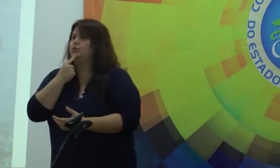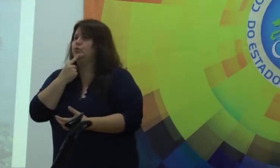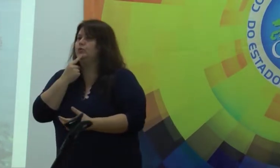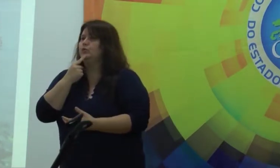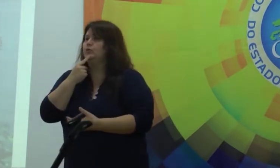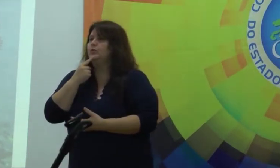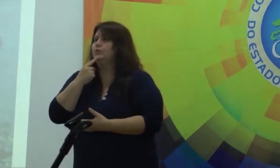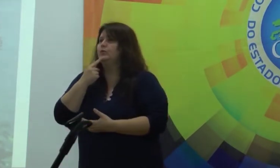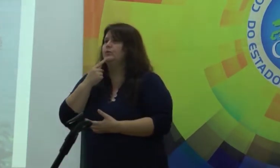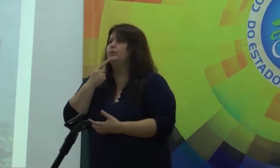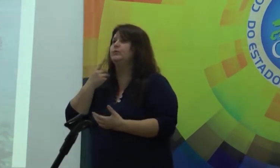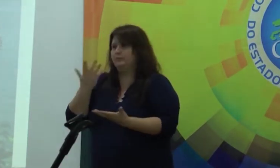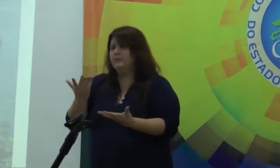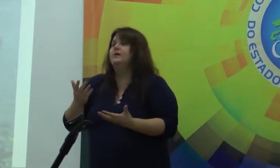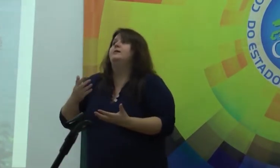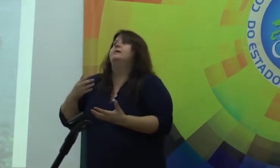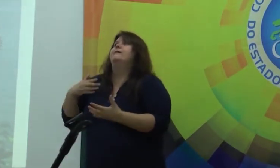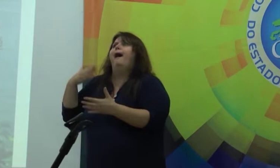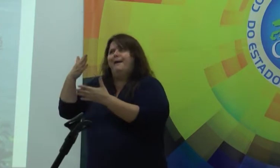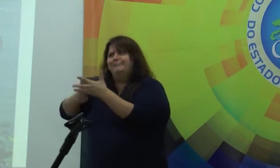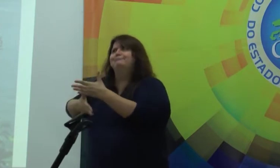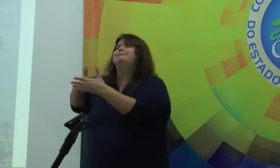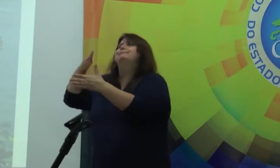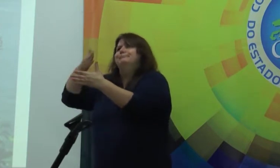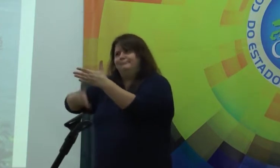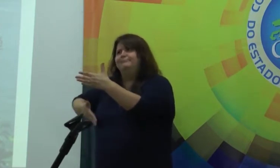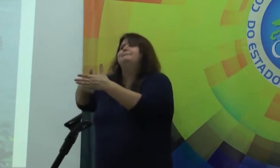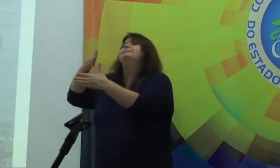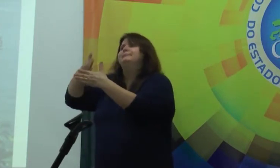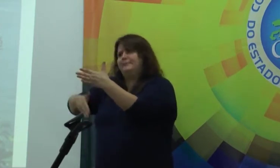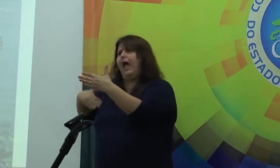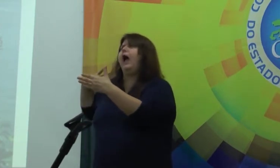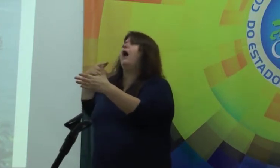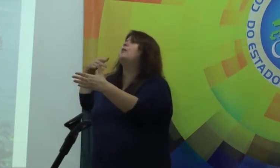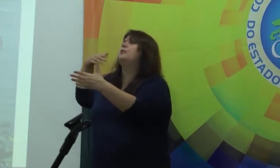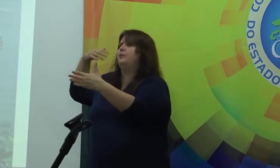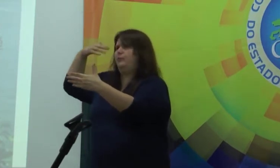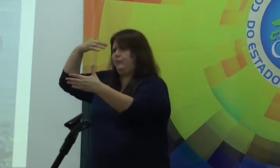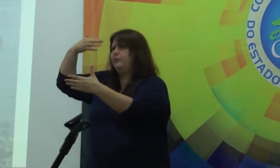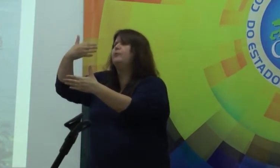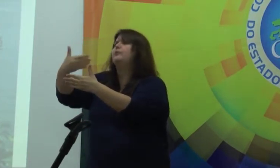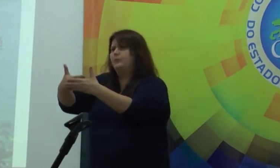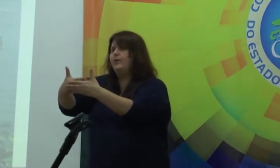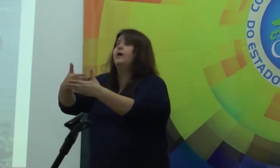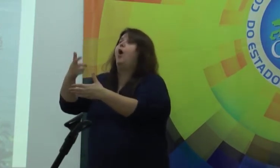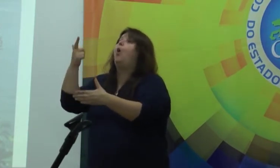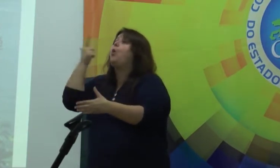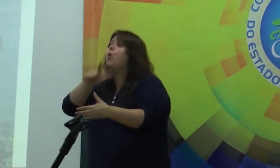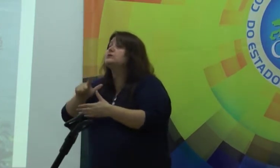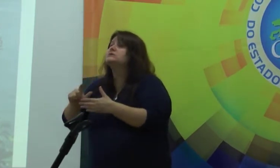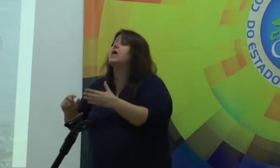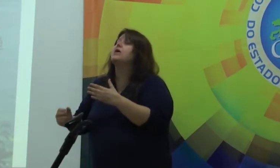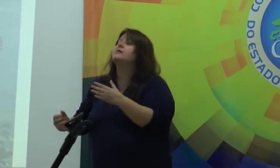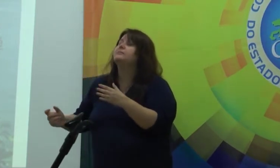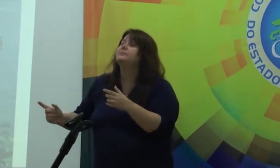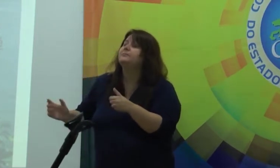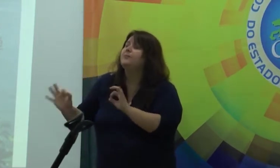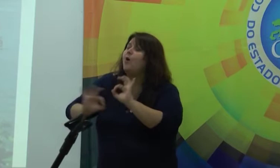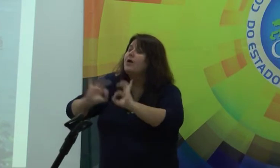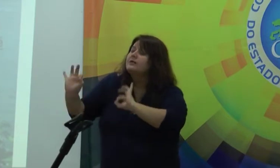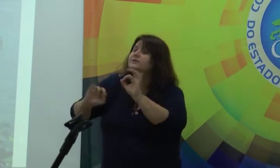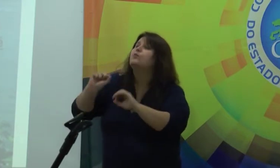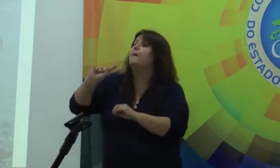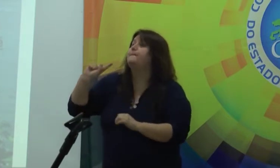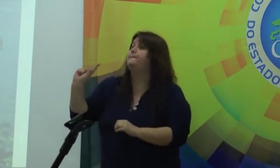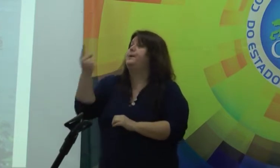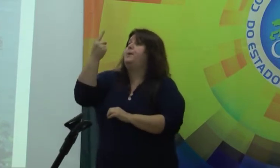estratégias para próprios do surdo, para serem usadas também na casa espírita. Então é uma luta muito grande que a gente já vem